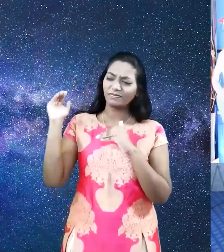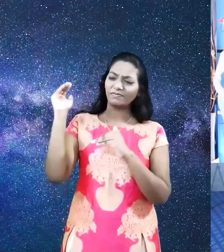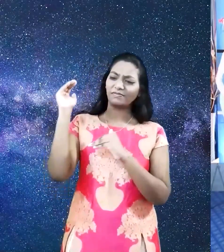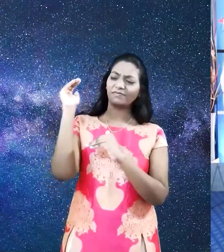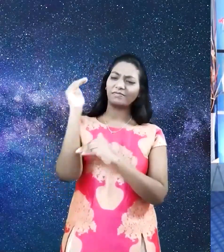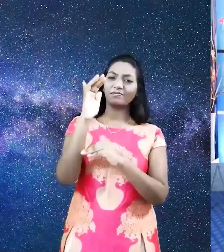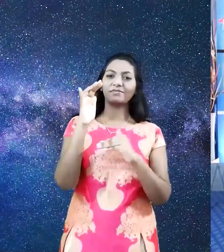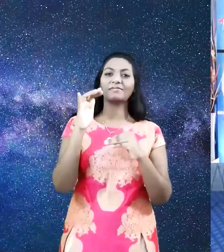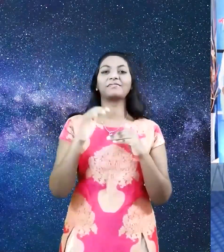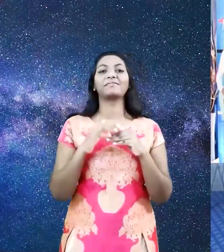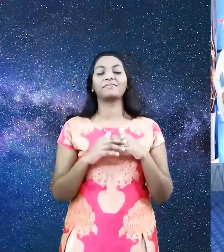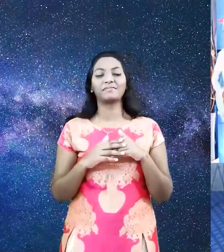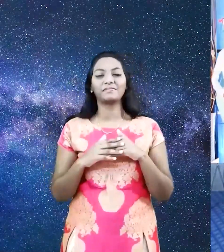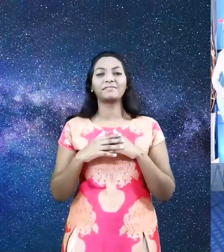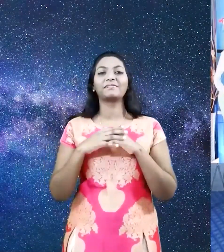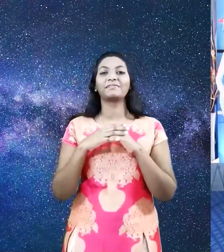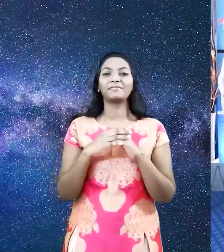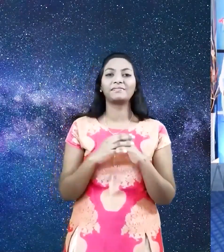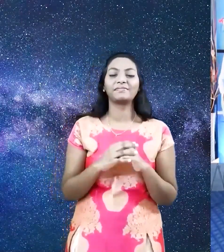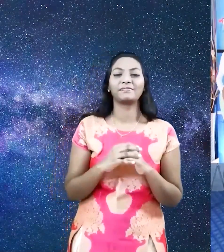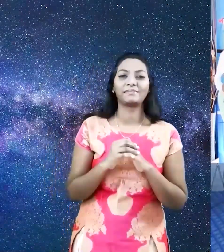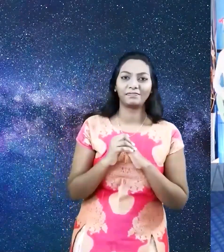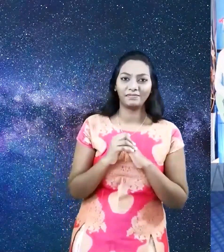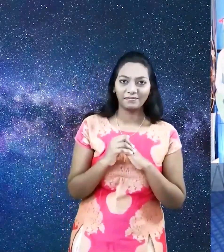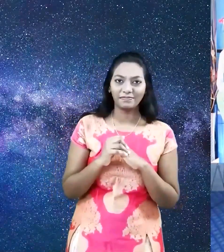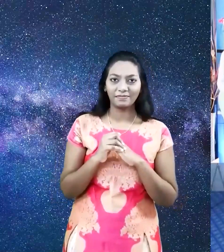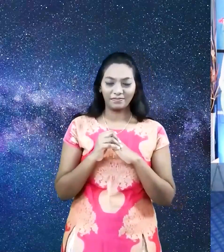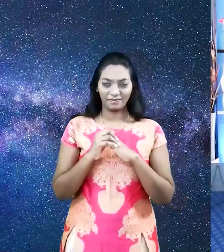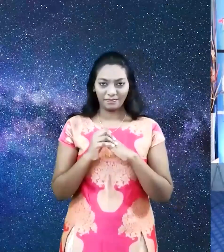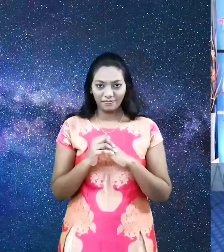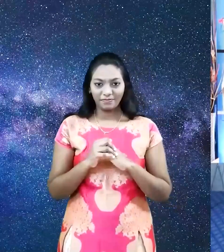ऊंचा, तू सबसे ऊंचा,